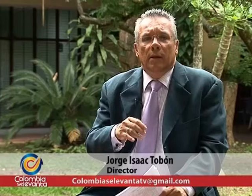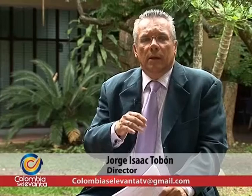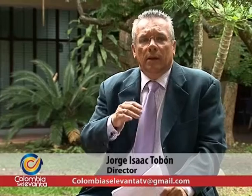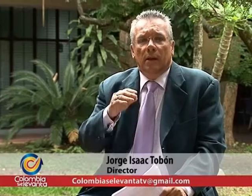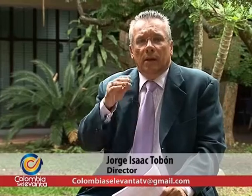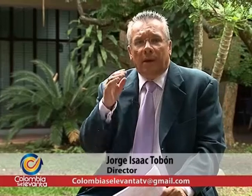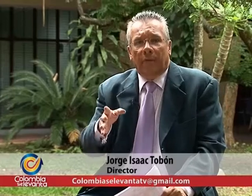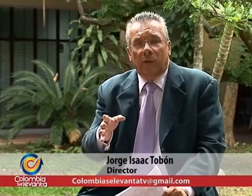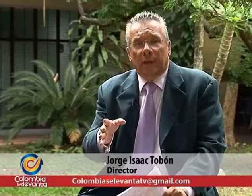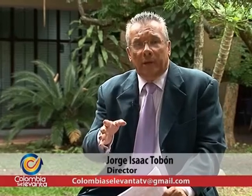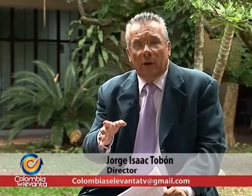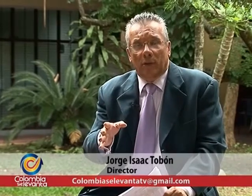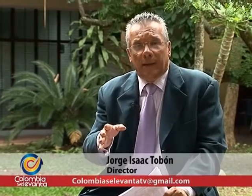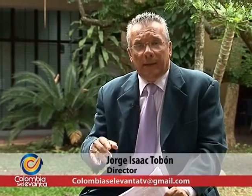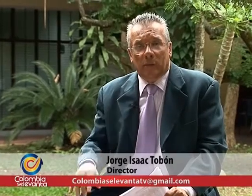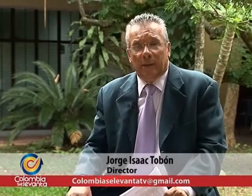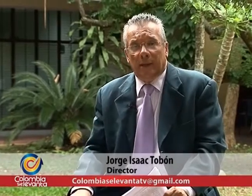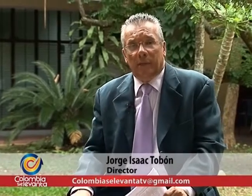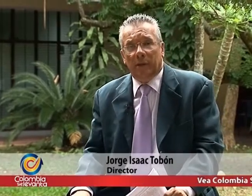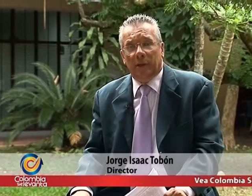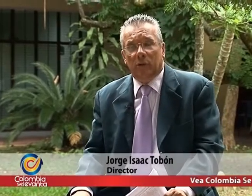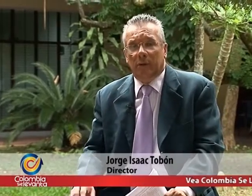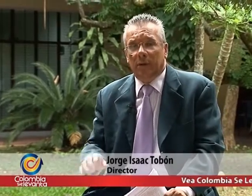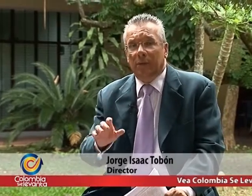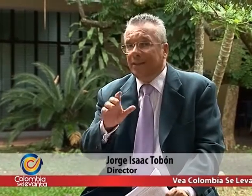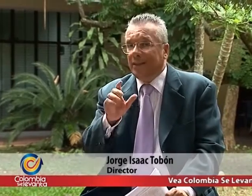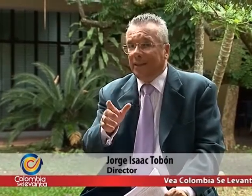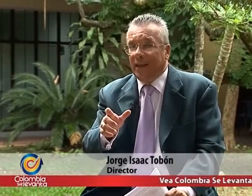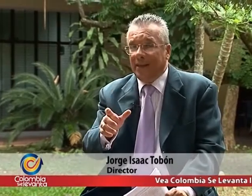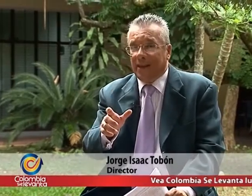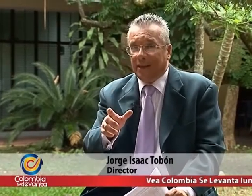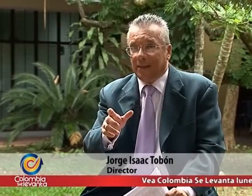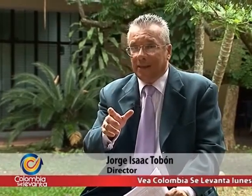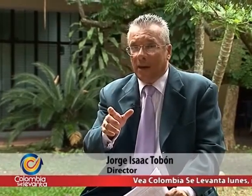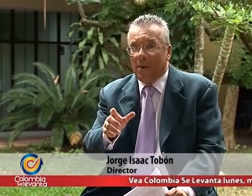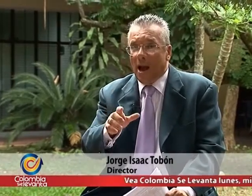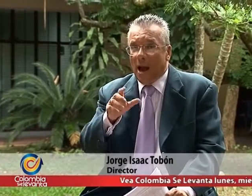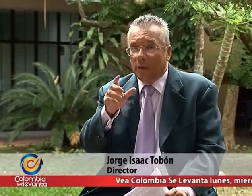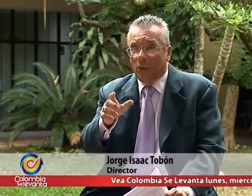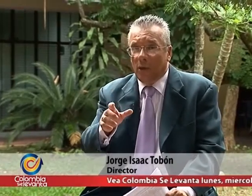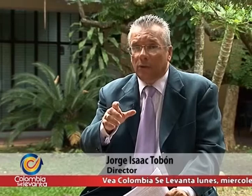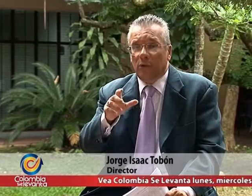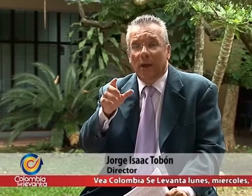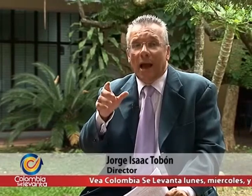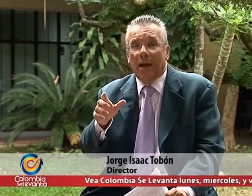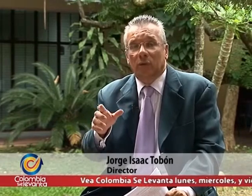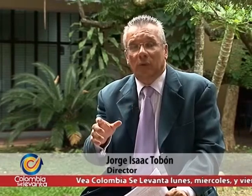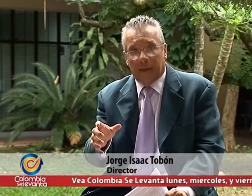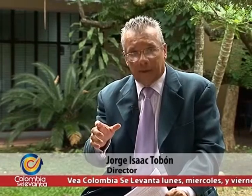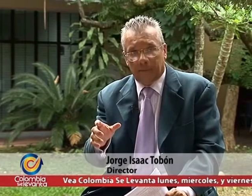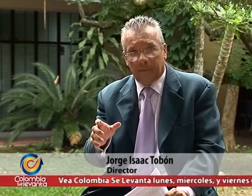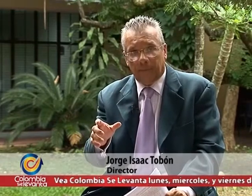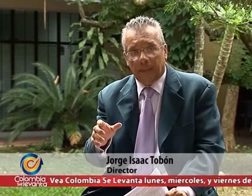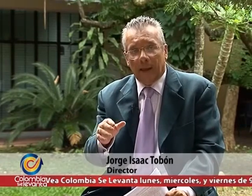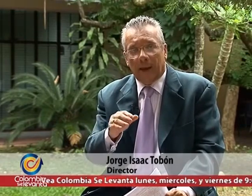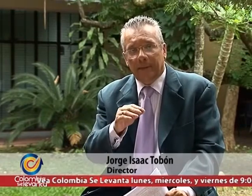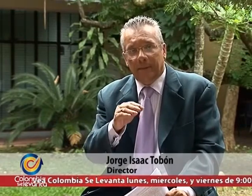La Fundación María Luisa de Moreno tiene una estrategia que se llama Ayúdanos a Ayudar. Hacen